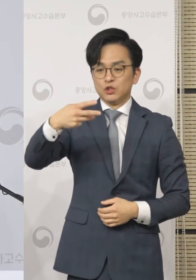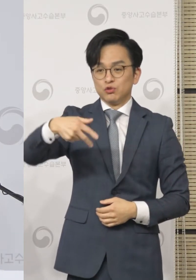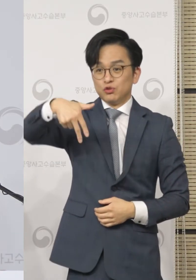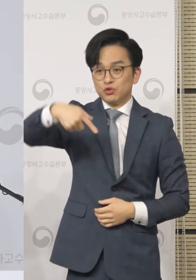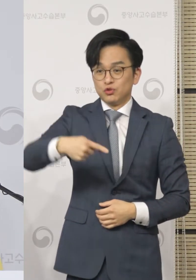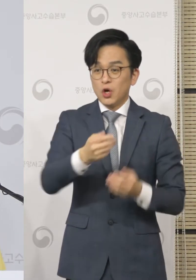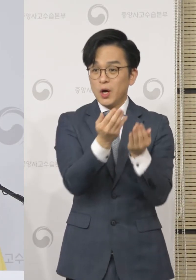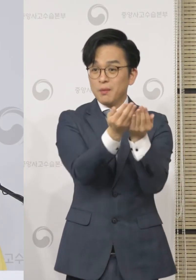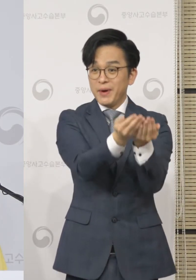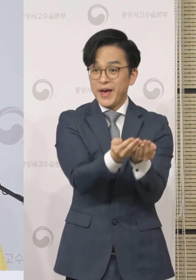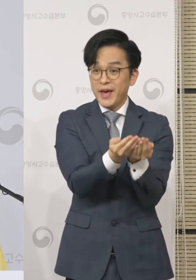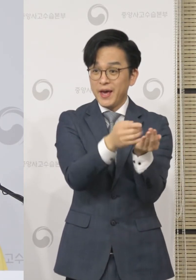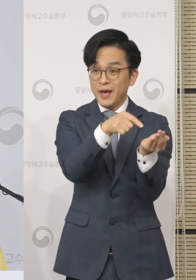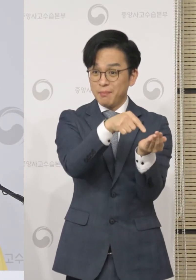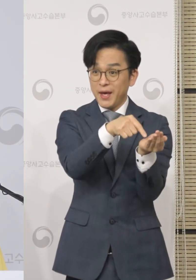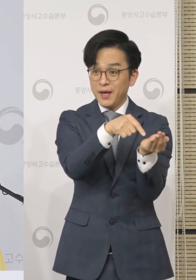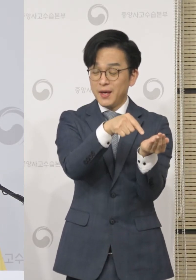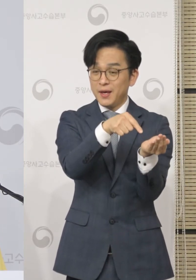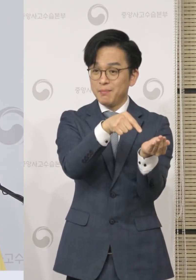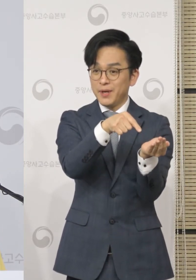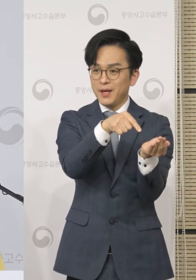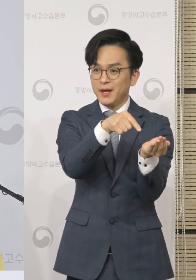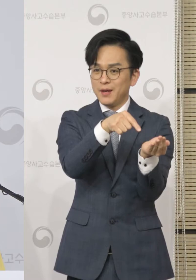크루즈의 경우 크루즈 내의